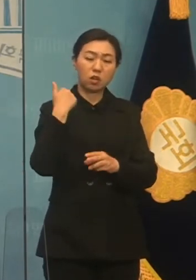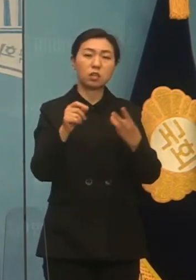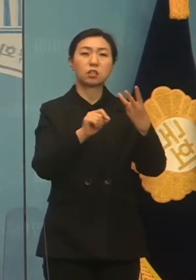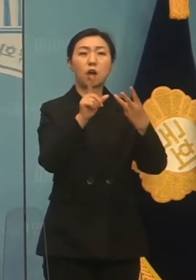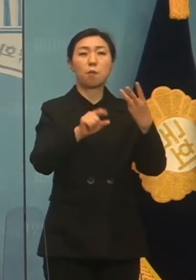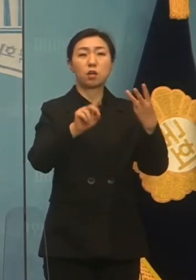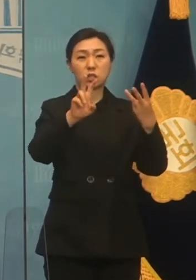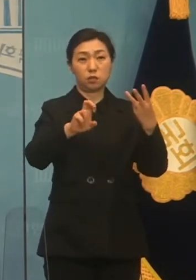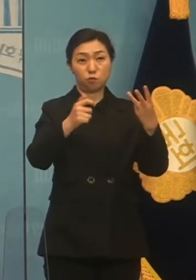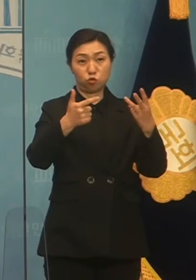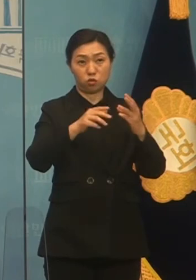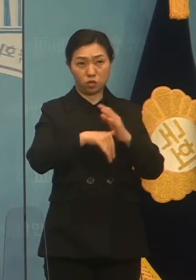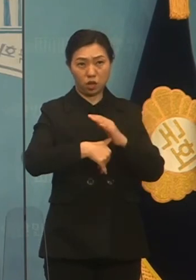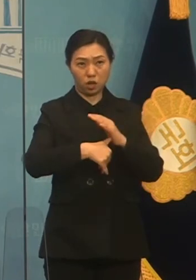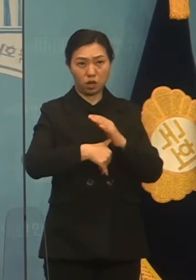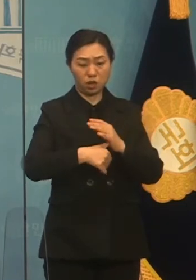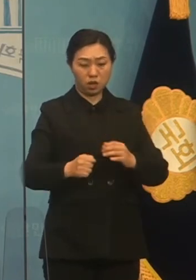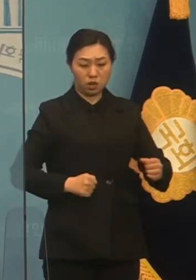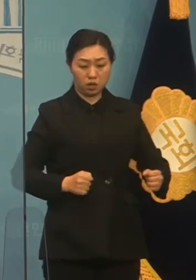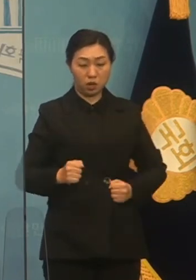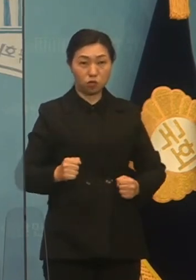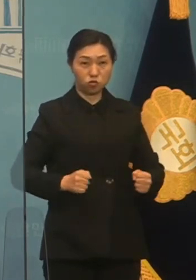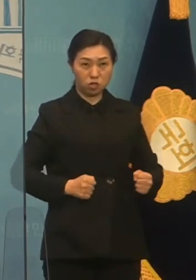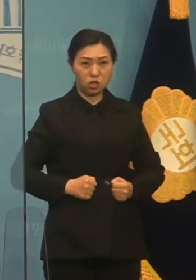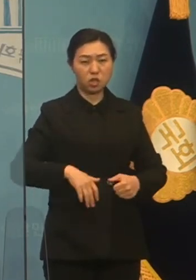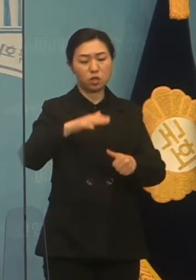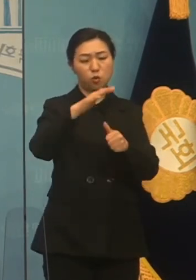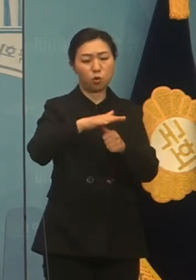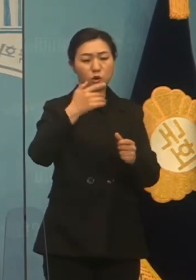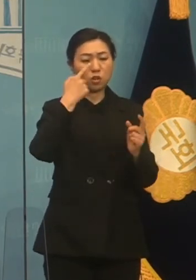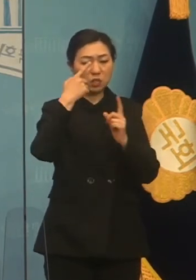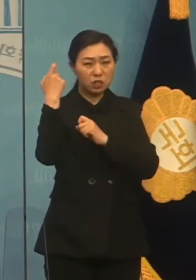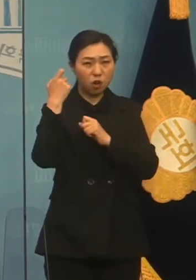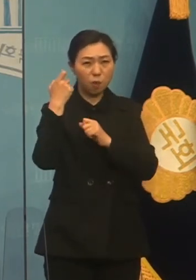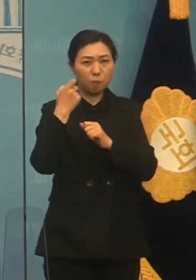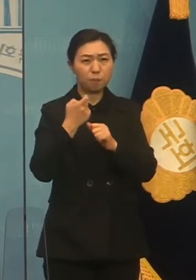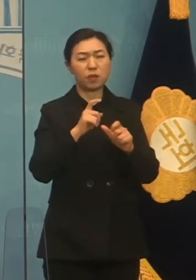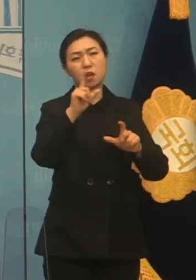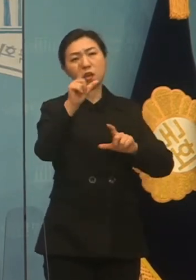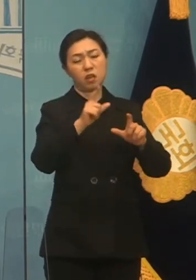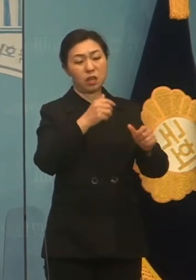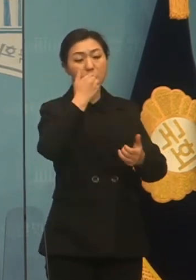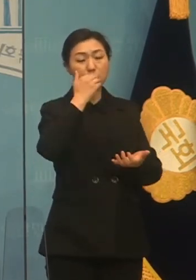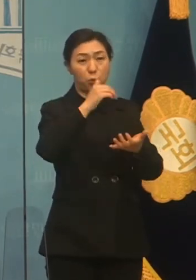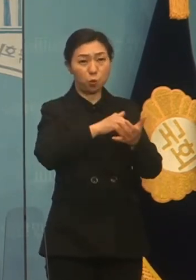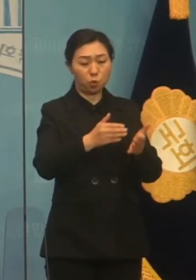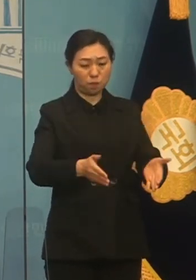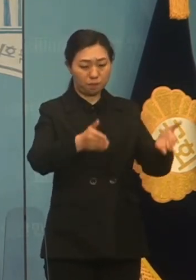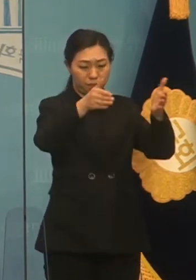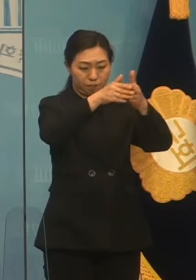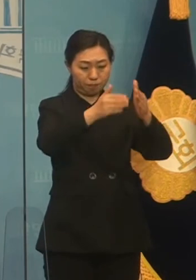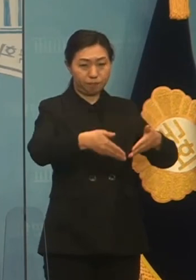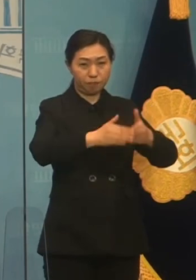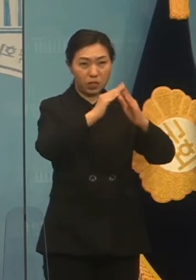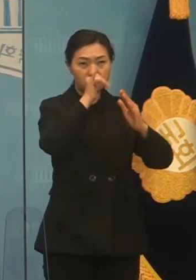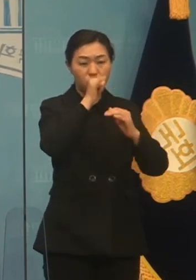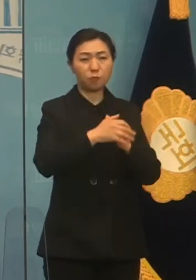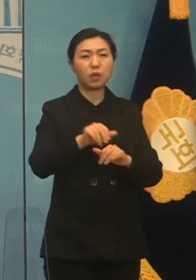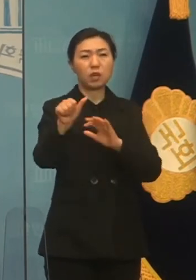26일 대구리 소년 추모 기원비를 설치했습니다. 5 어린이의 영원한 안식을